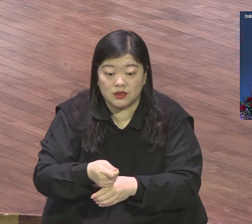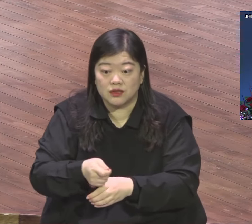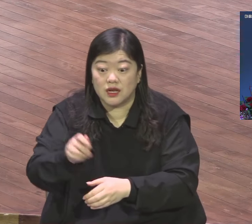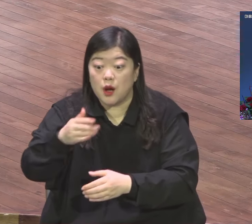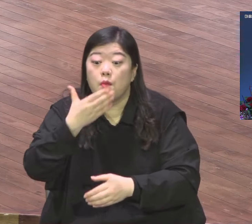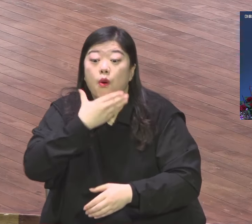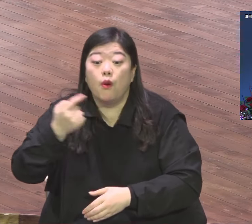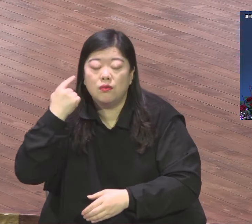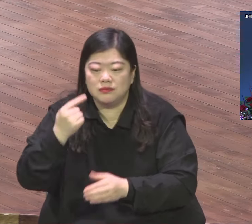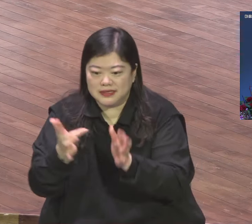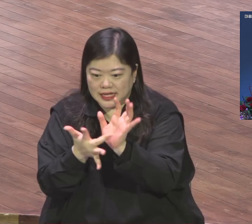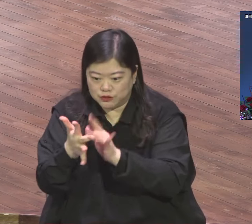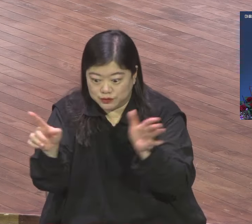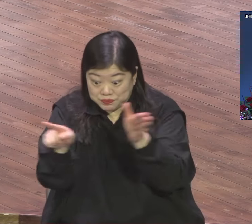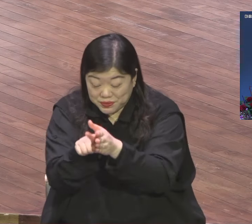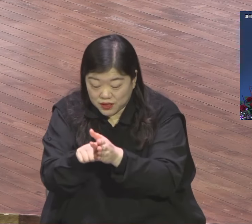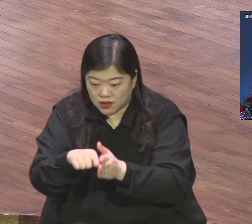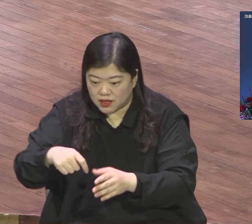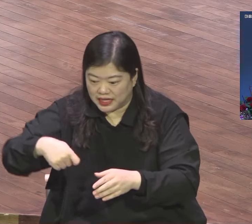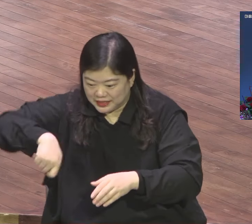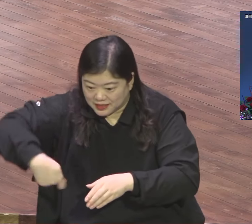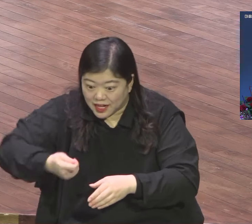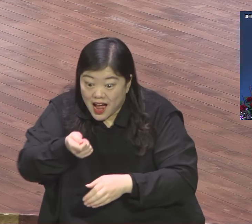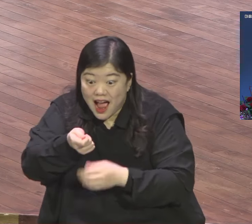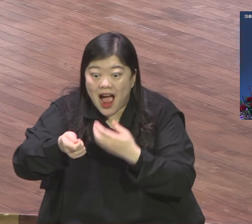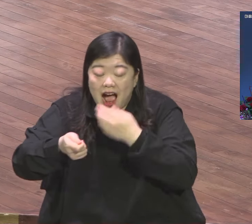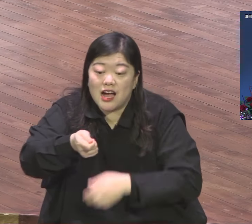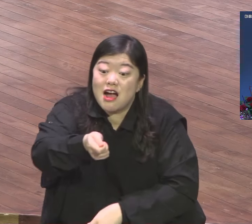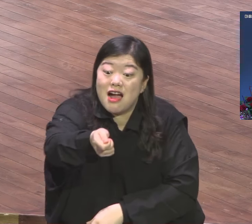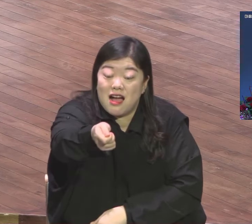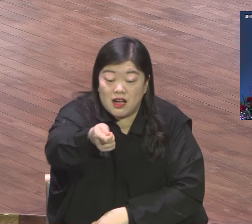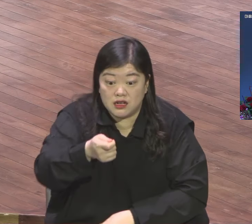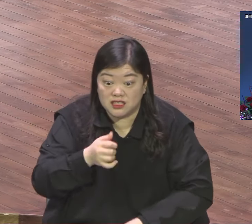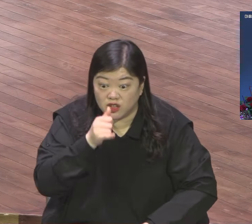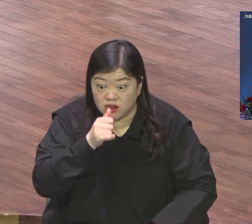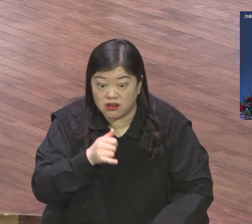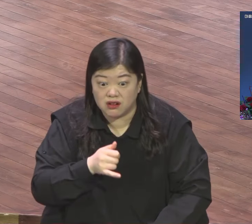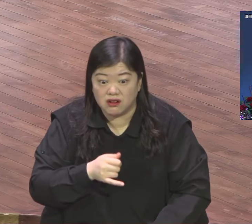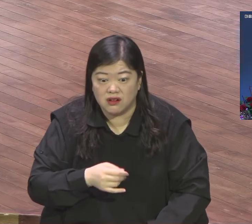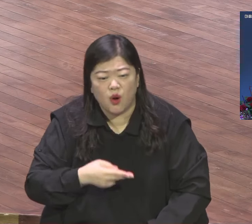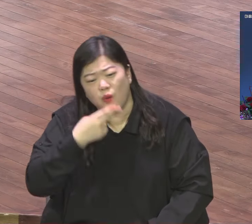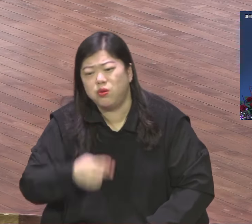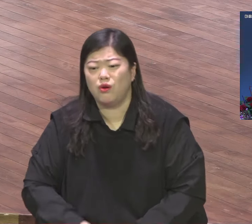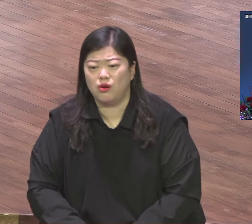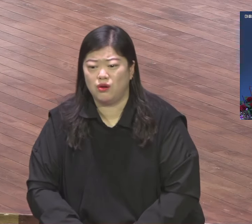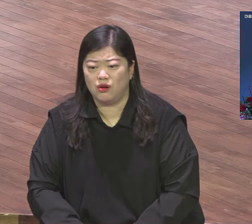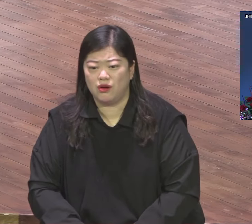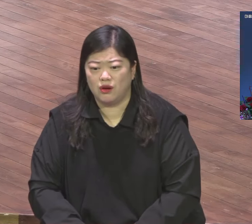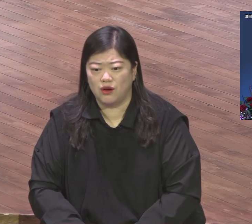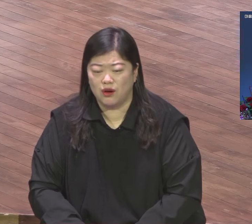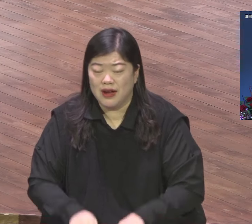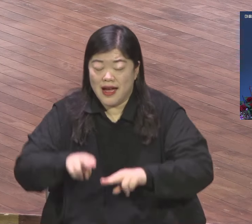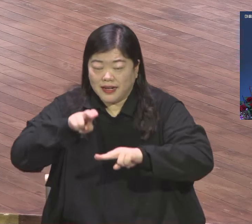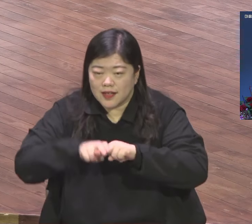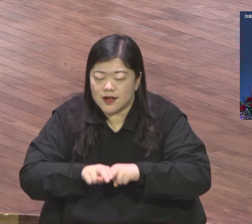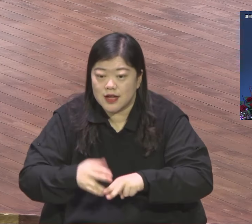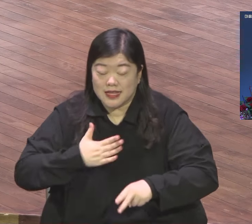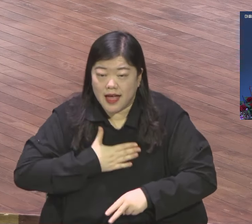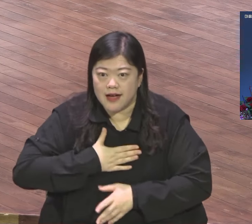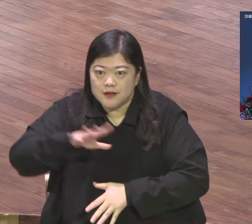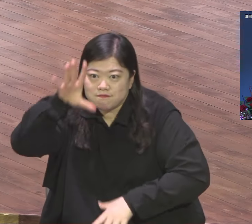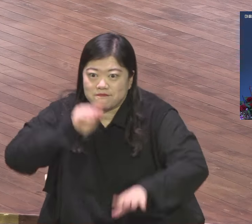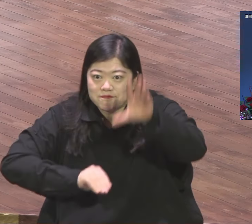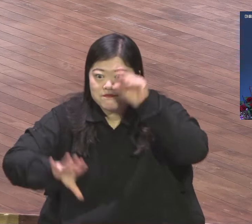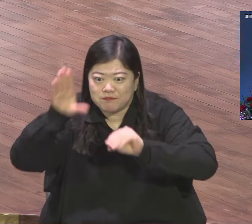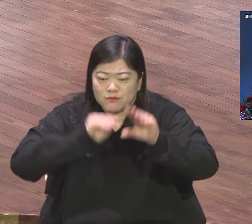동참하시기 바랍니다. 응답의 행렬에 동참해야 돼요. 여러분 마음이 둔해지면 응답을 받지